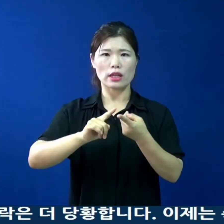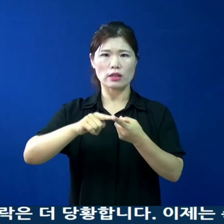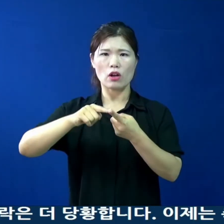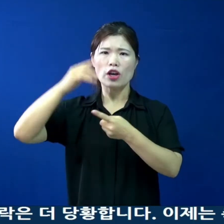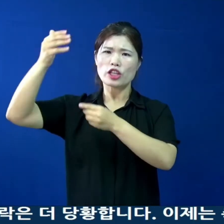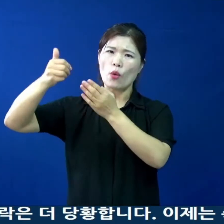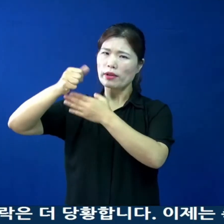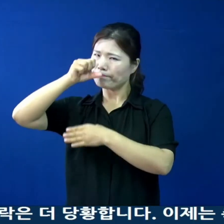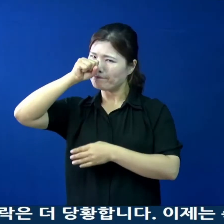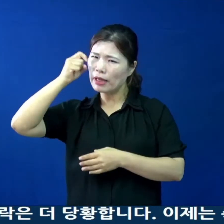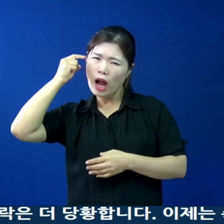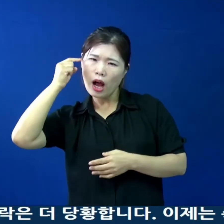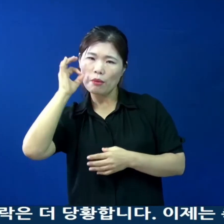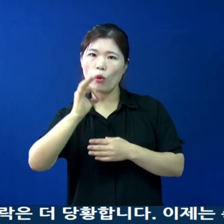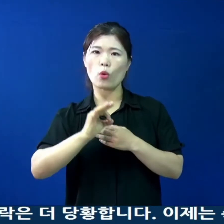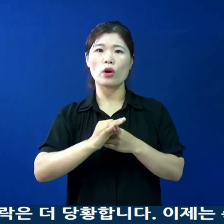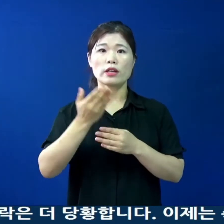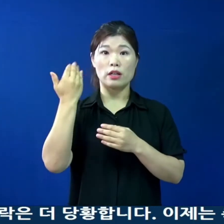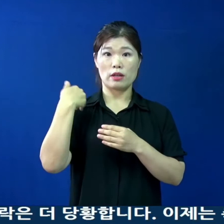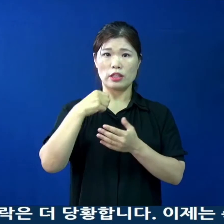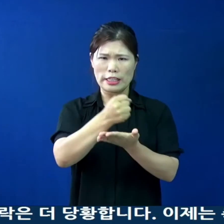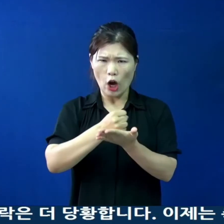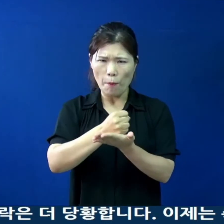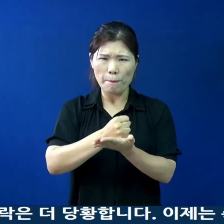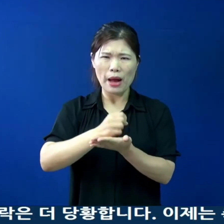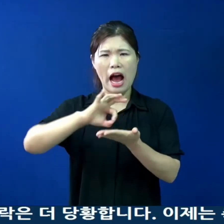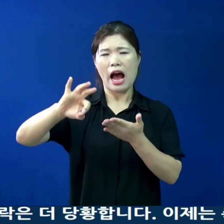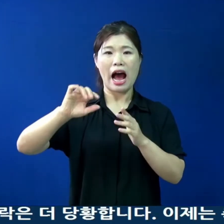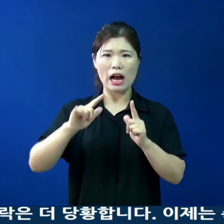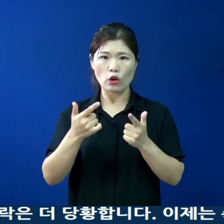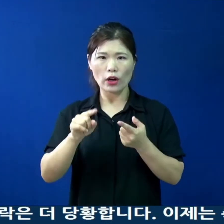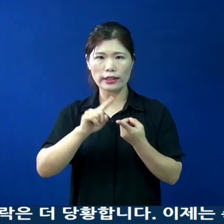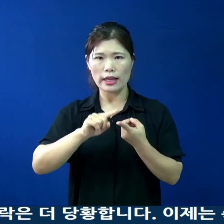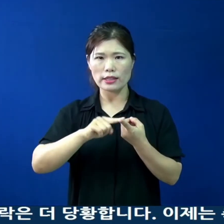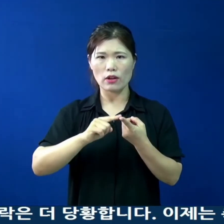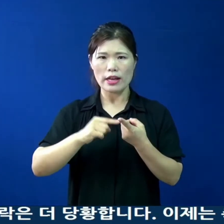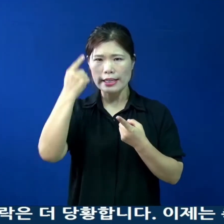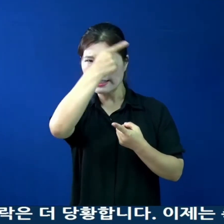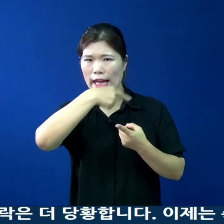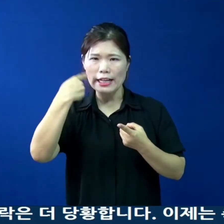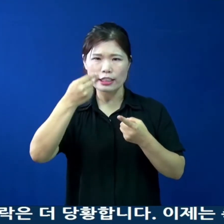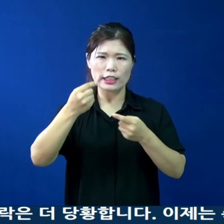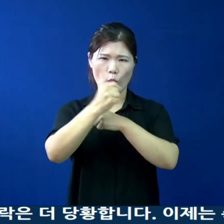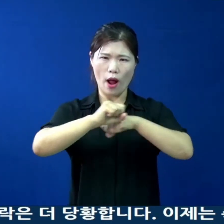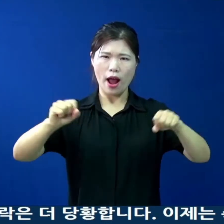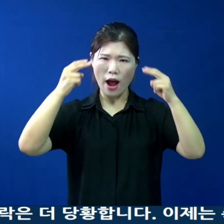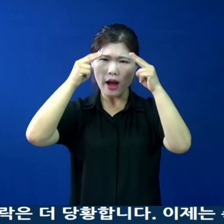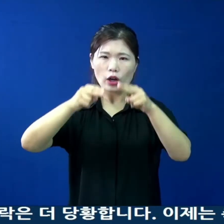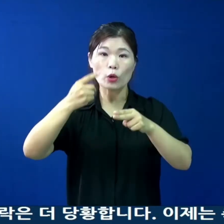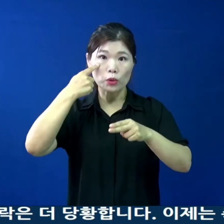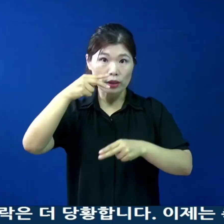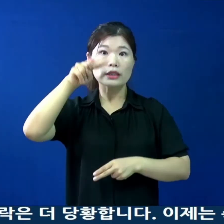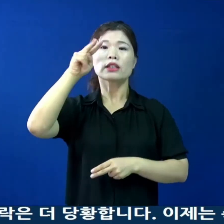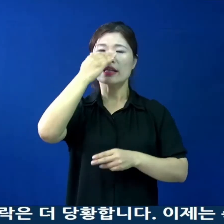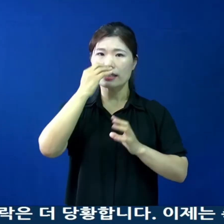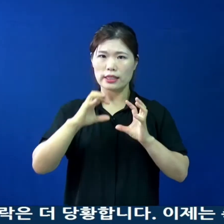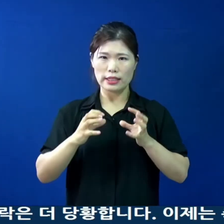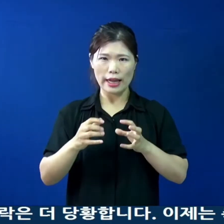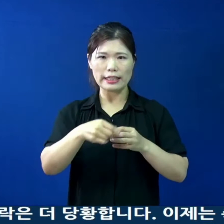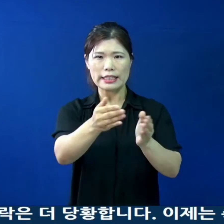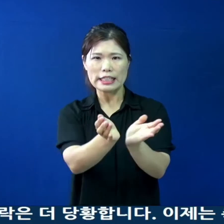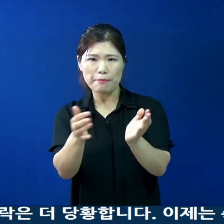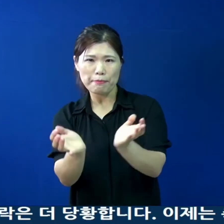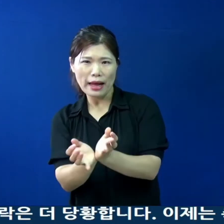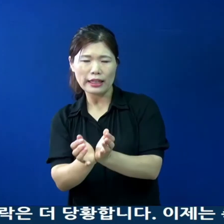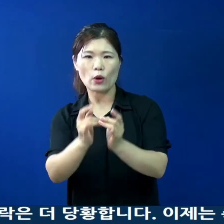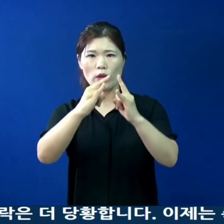여기심을 보고 전과 같이 점수를 쓰지 아니하고 그 낯을 광야로 향하여 눈을 들어 이스라엘이 그 지파대로